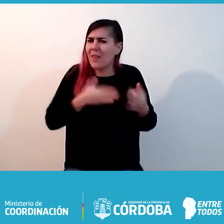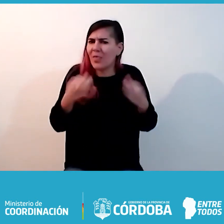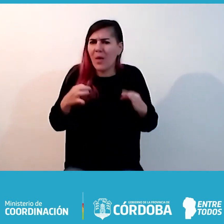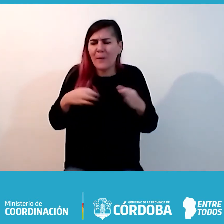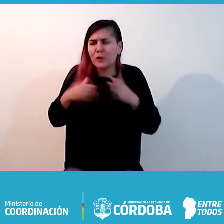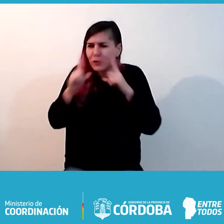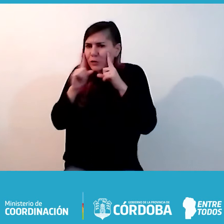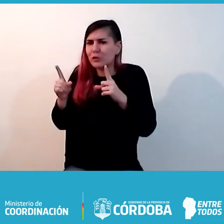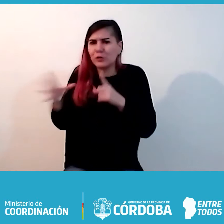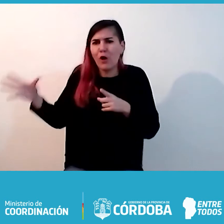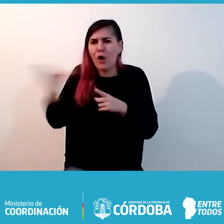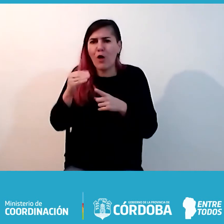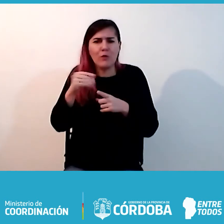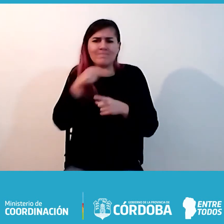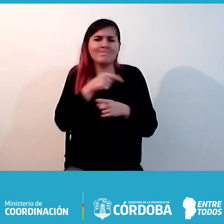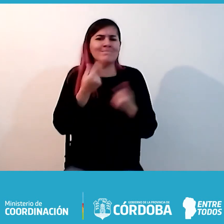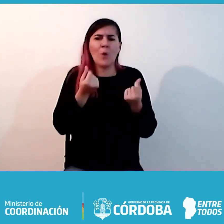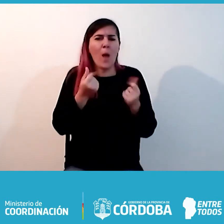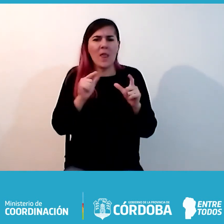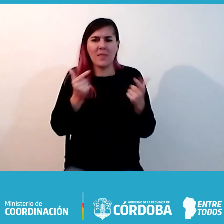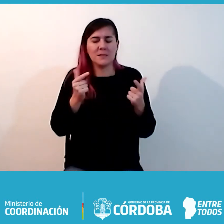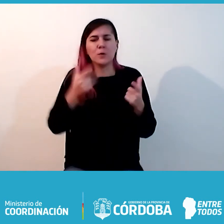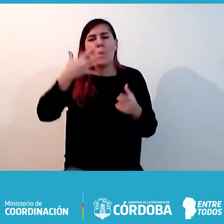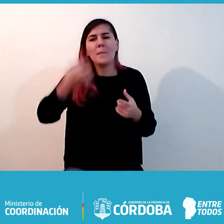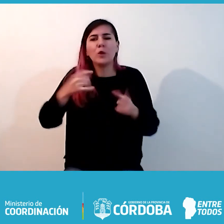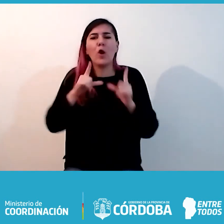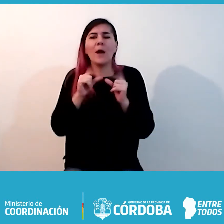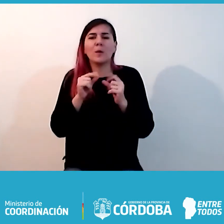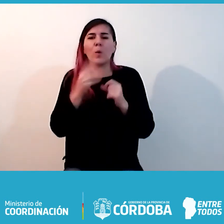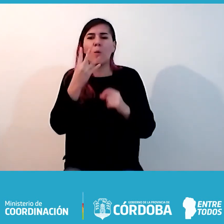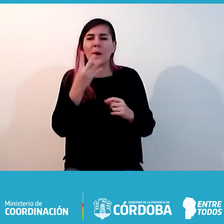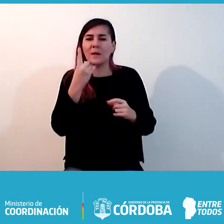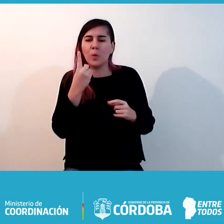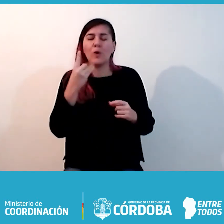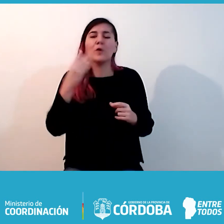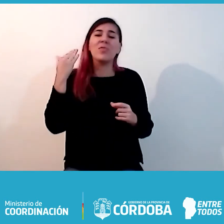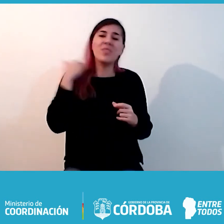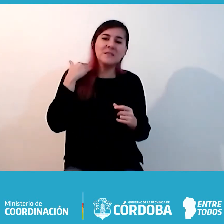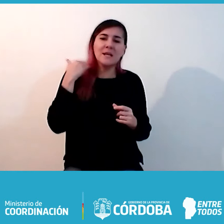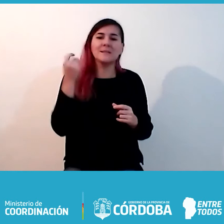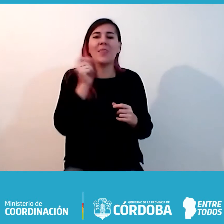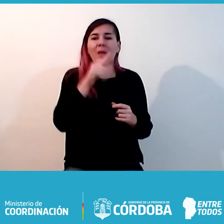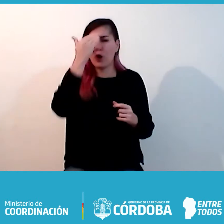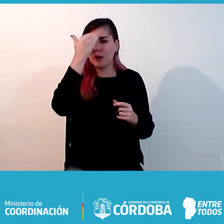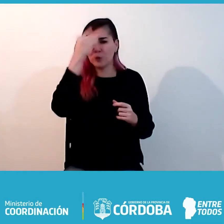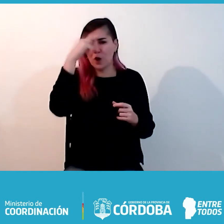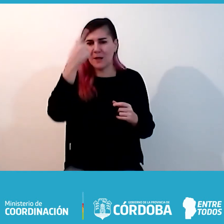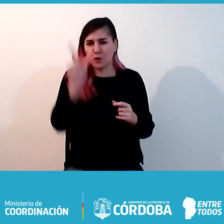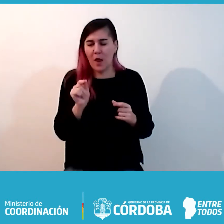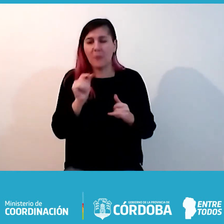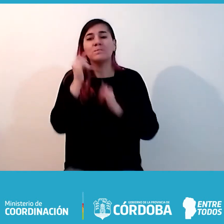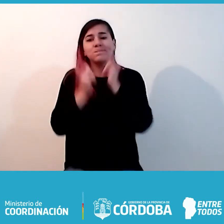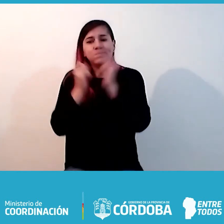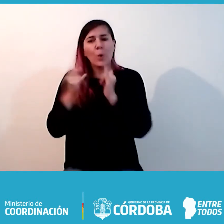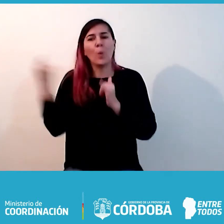inconstitucional por las autoridades en cumplimiento de los artículos 41 y 16 de la Constitución Nacional. Continúa relatando que vino de Buenos Aires